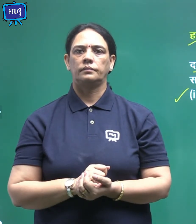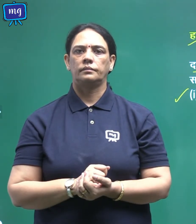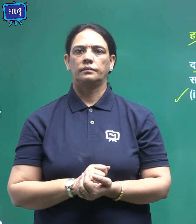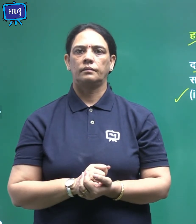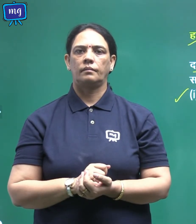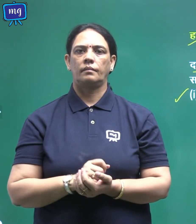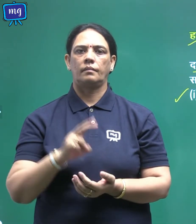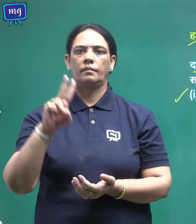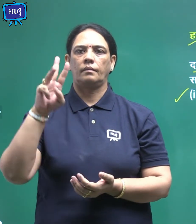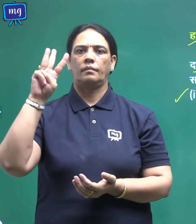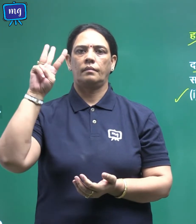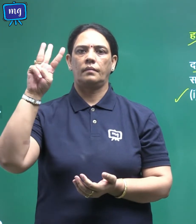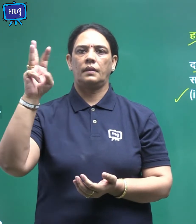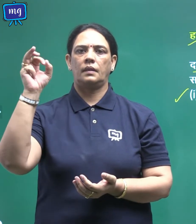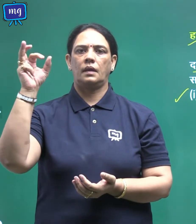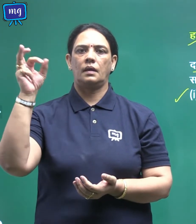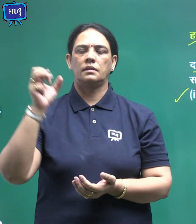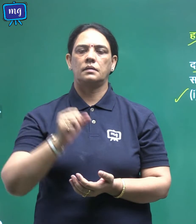30